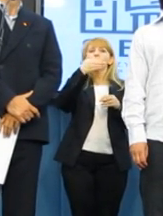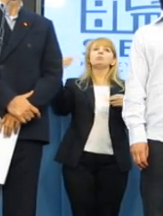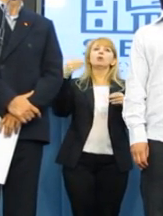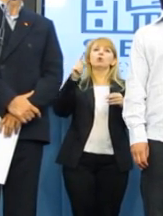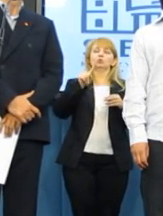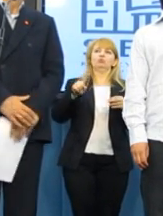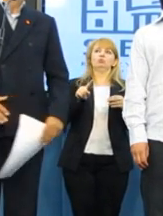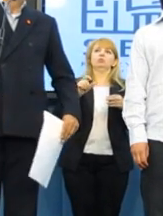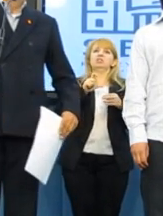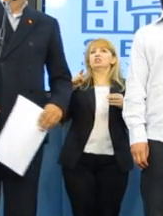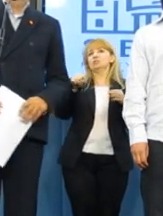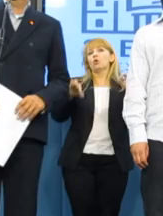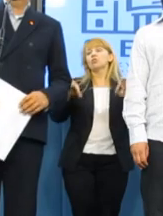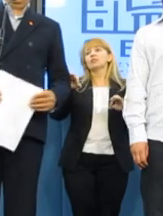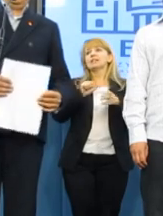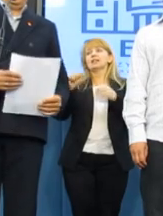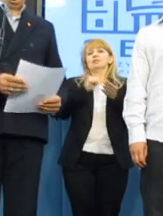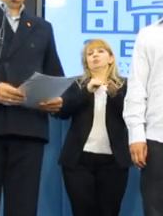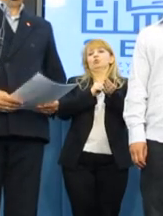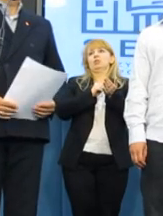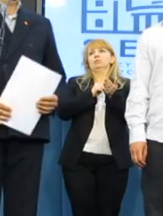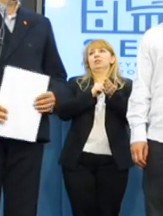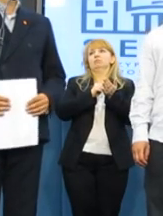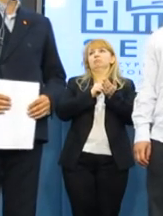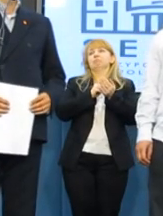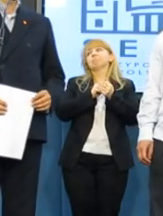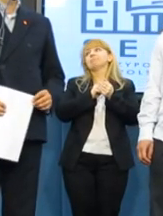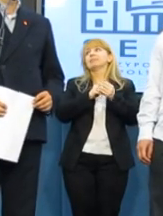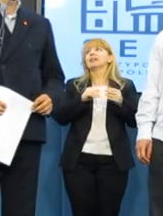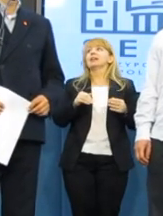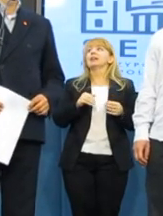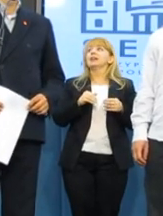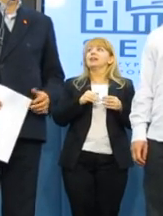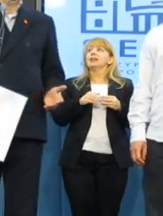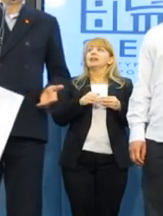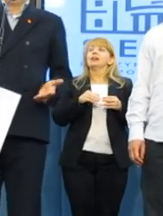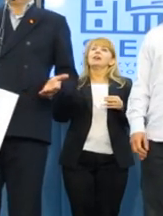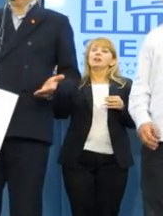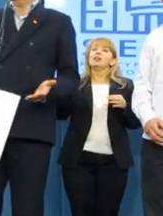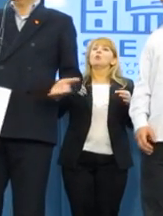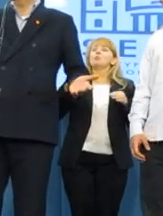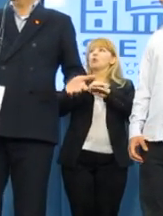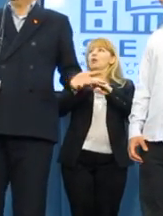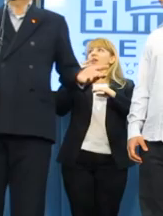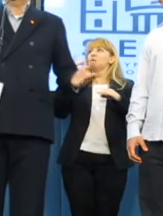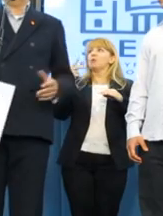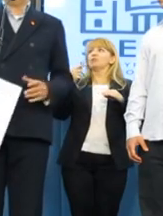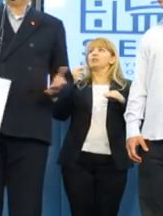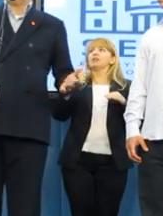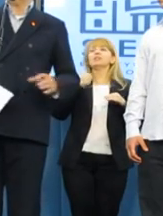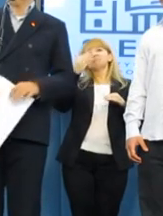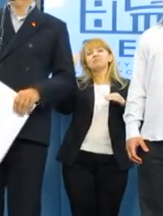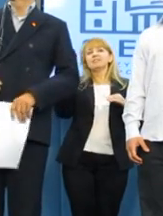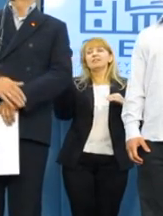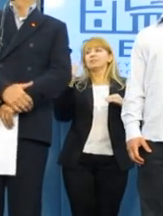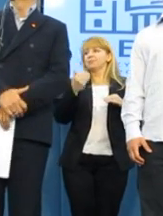potrzebna. To właściwie Andrzej Rozenek się tym najbardziej zajmuje w naszym ugrupowaniu, więc być może ty to skomentujesz. Ja niestety nie wiem, czy ta kwota jest